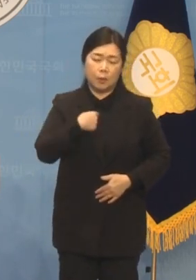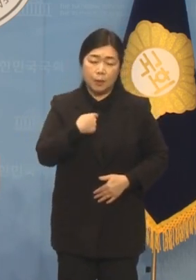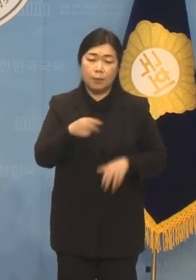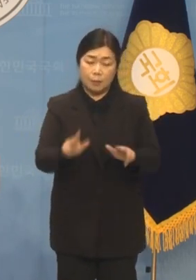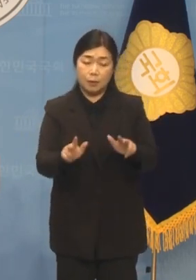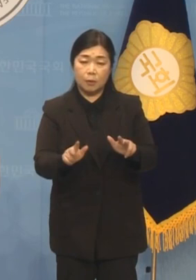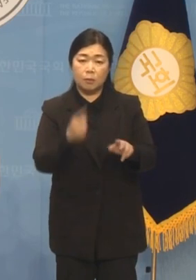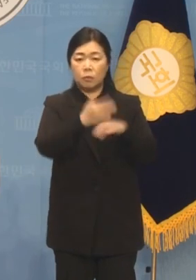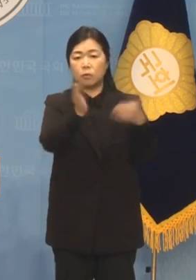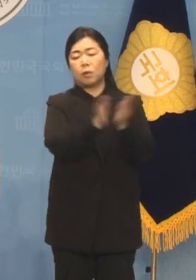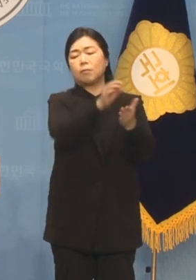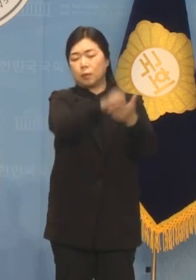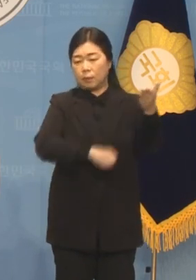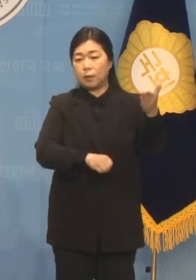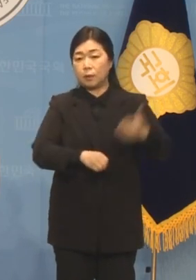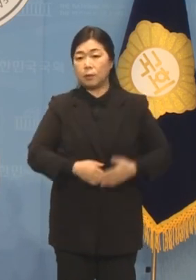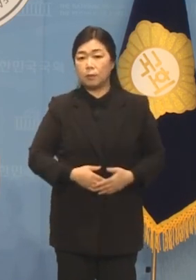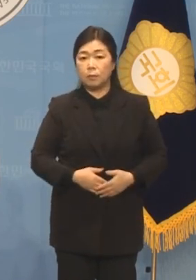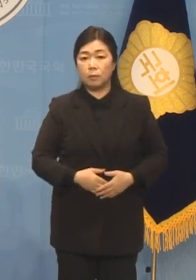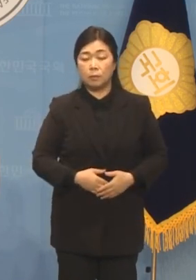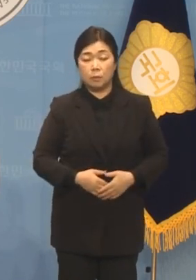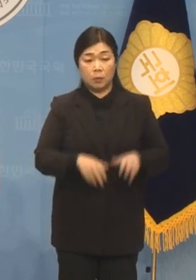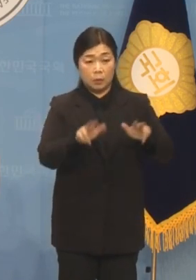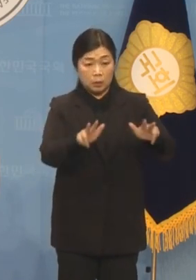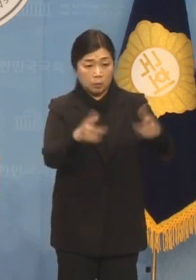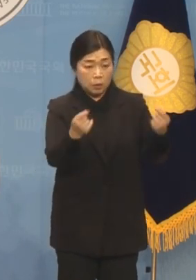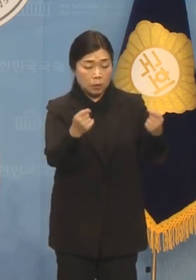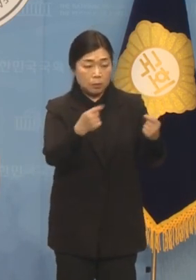이재명 대표 체제의 민주당에는 더 이상